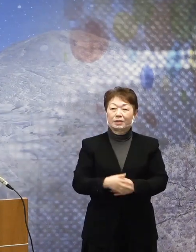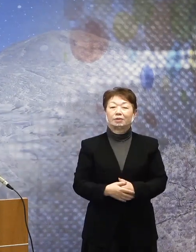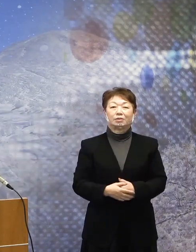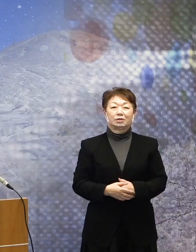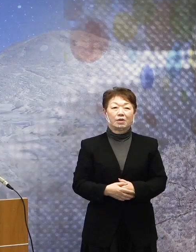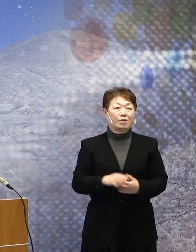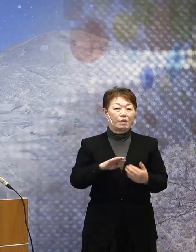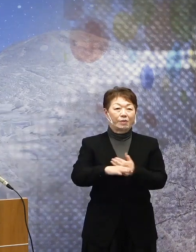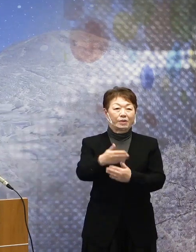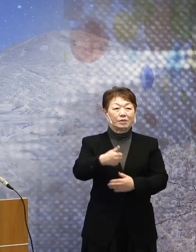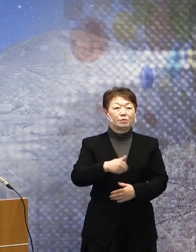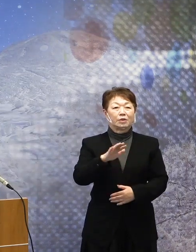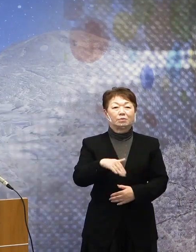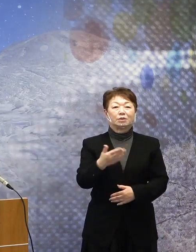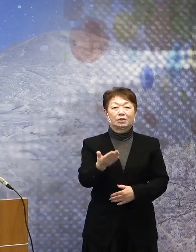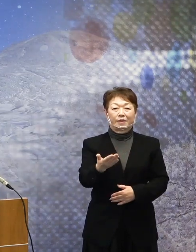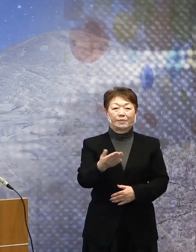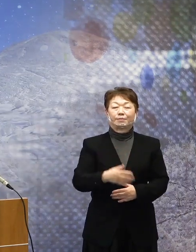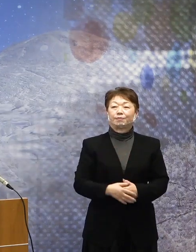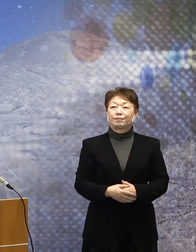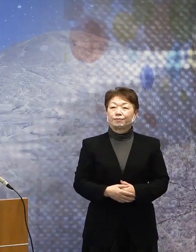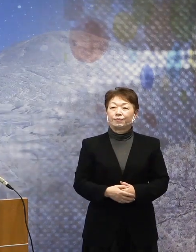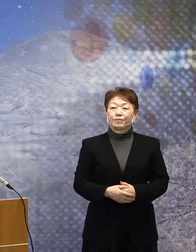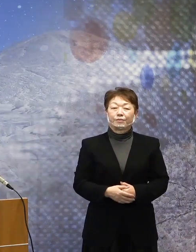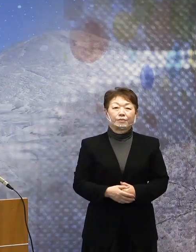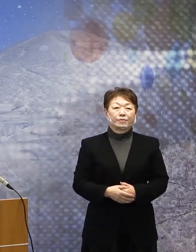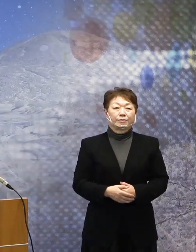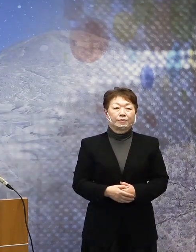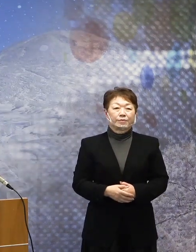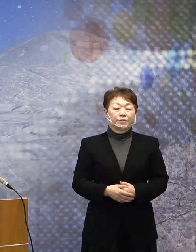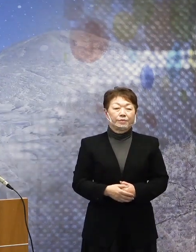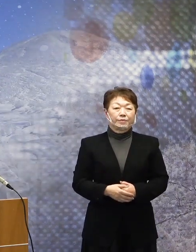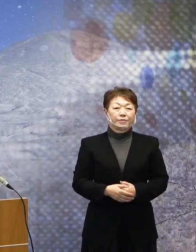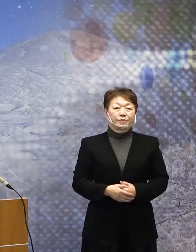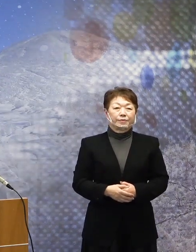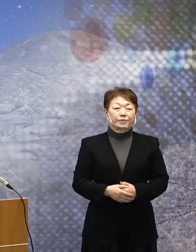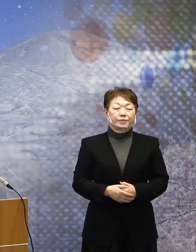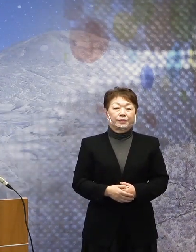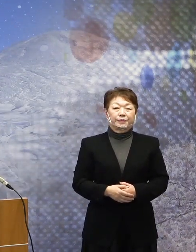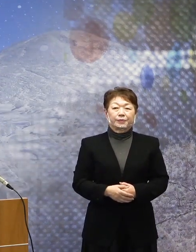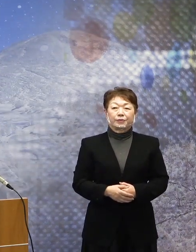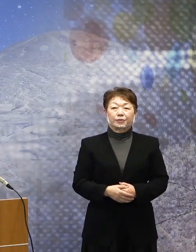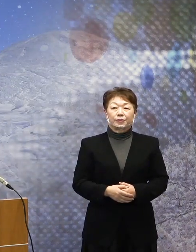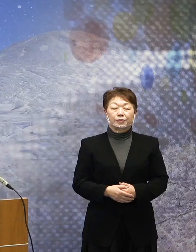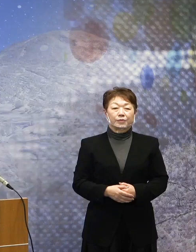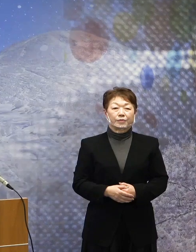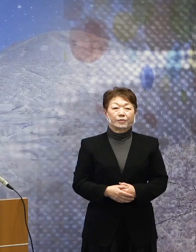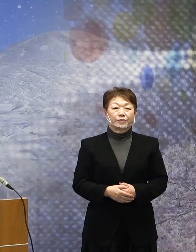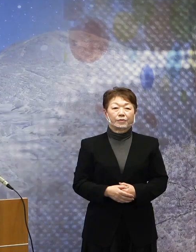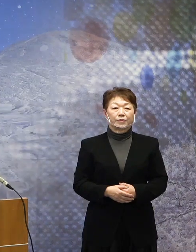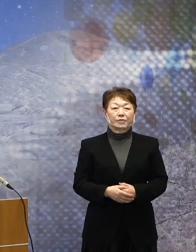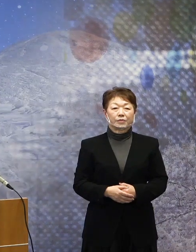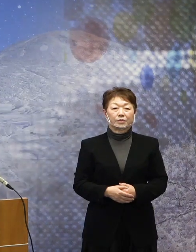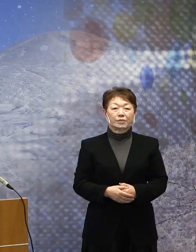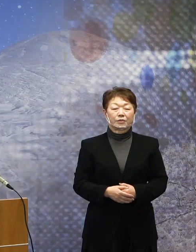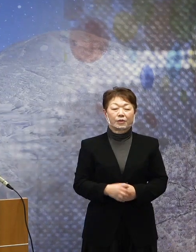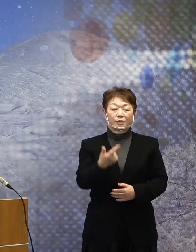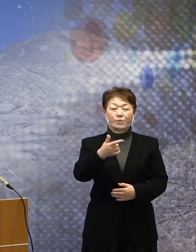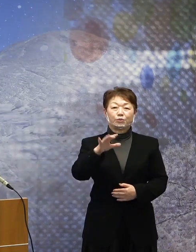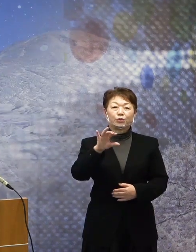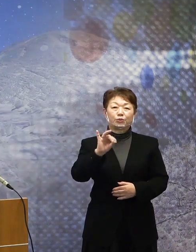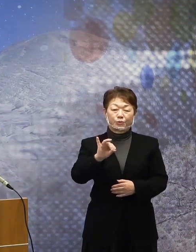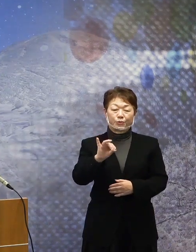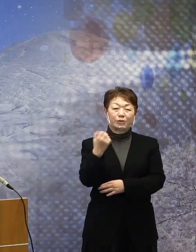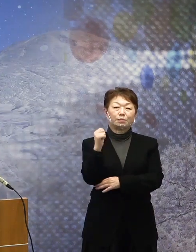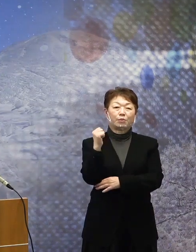い、他にご質問ございませんか。 はい、では前の方にお願いします。 新報社の田